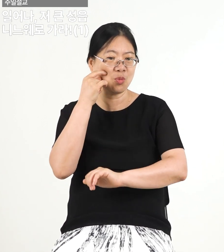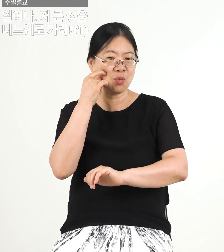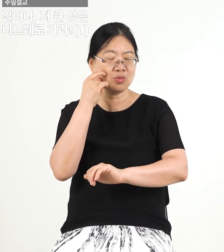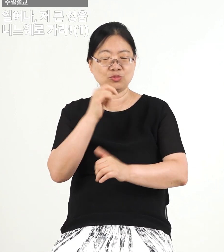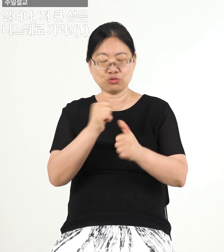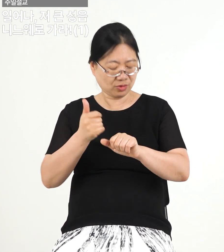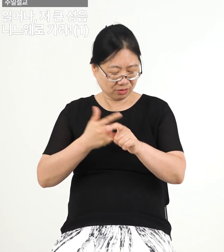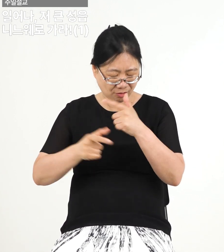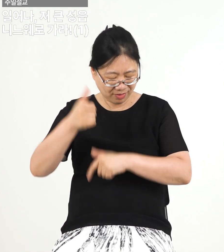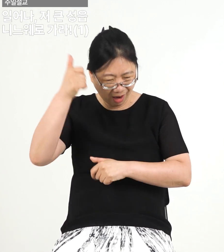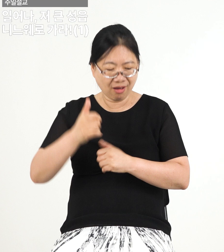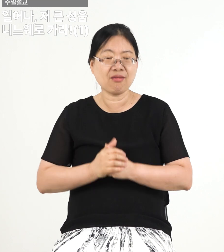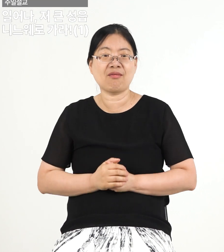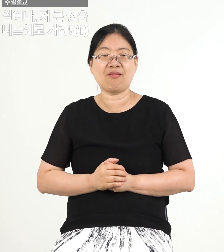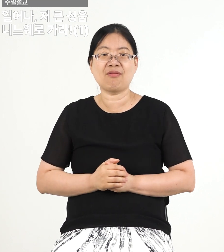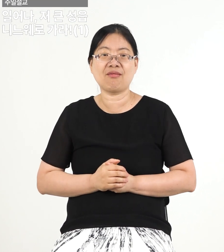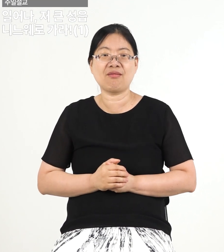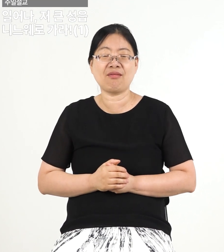그런데